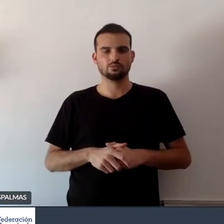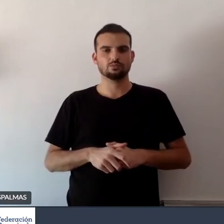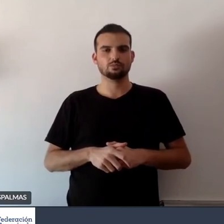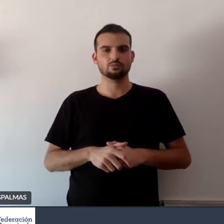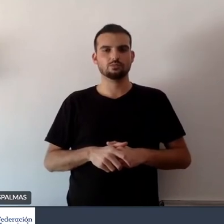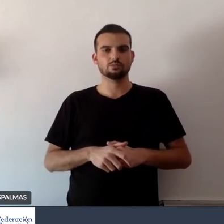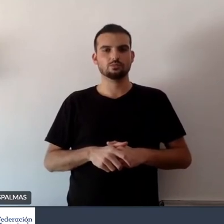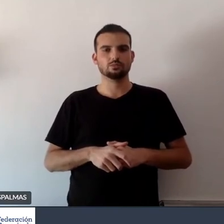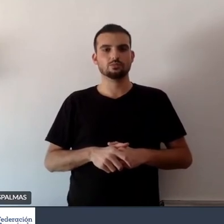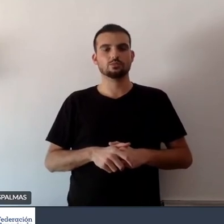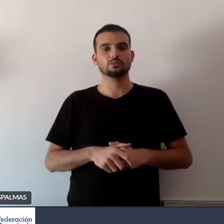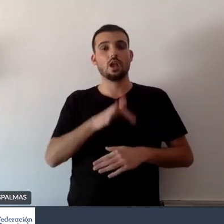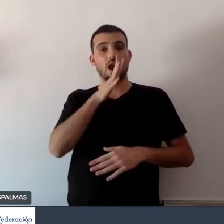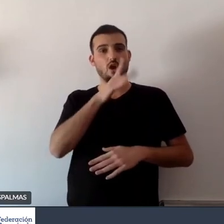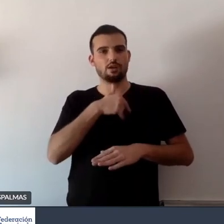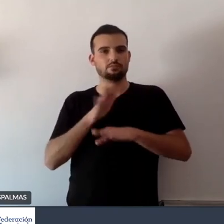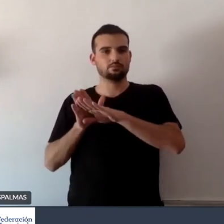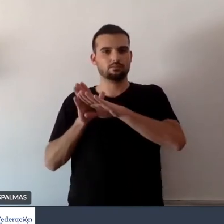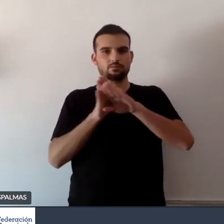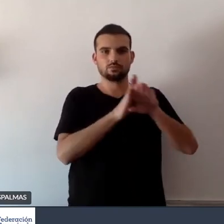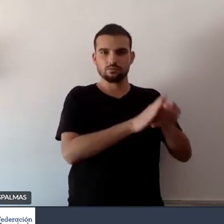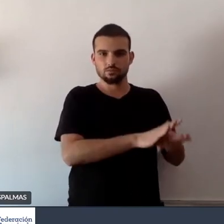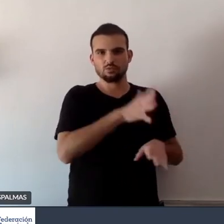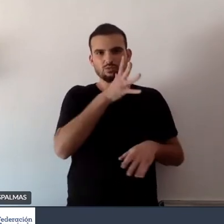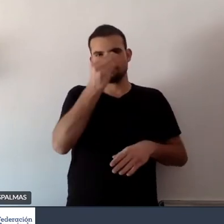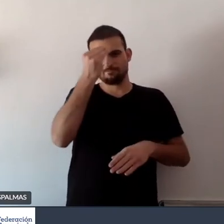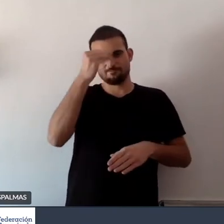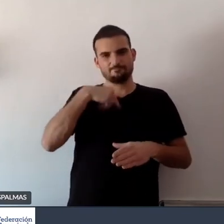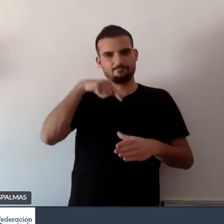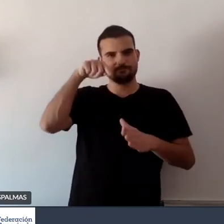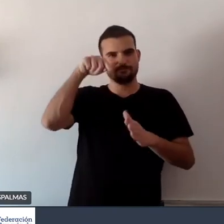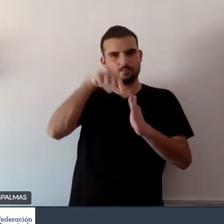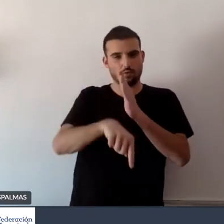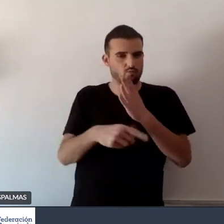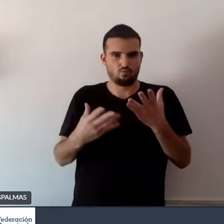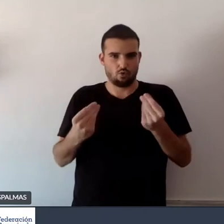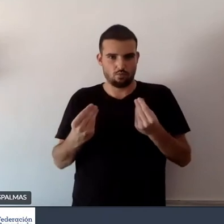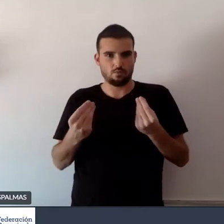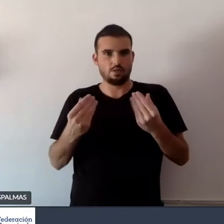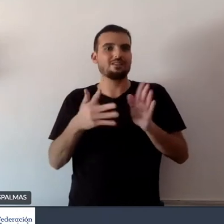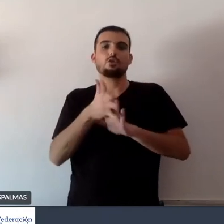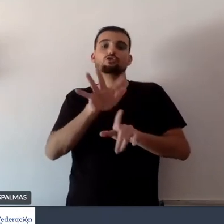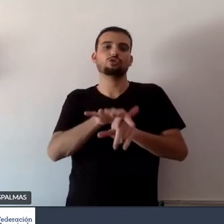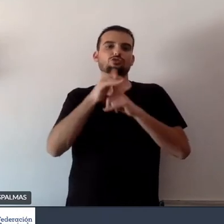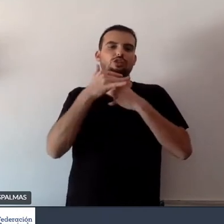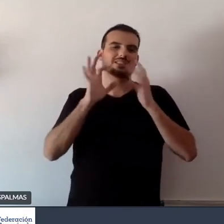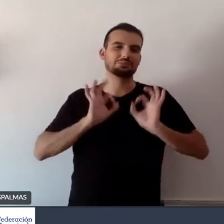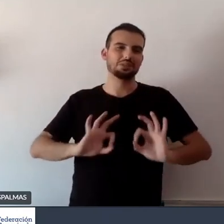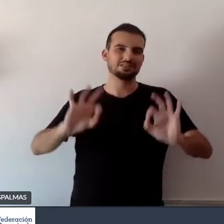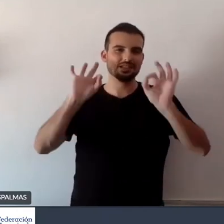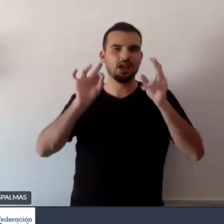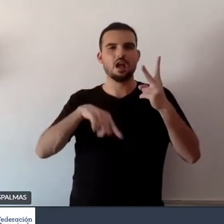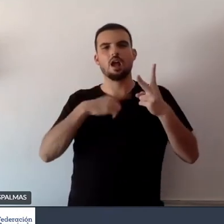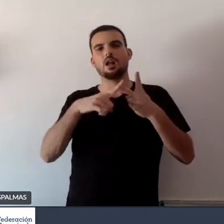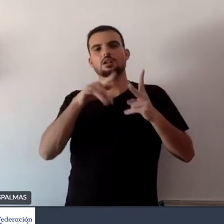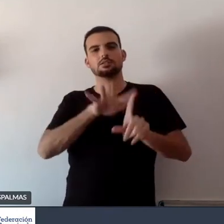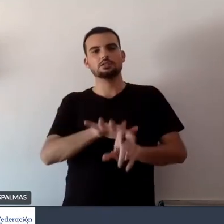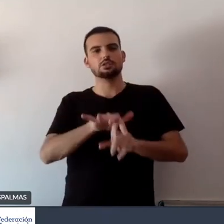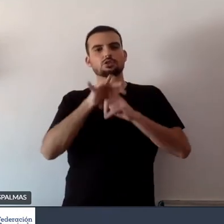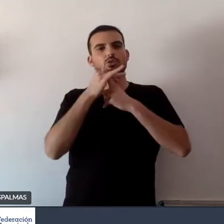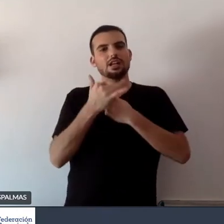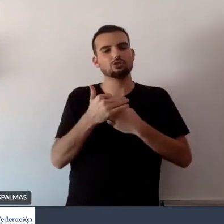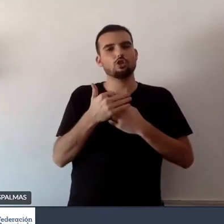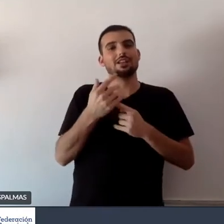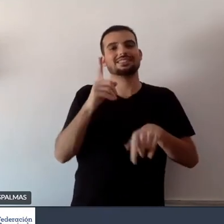Vamos a dejar de un lado, porque creo que entrarían dentro de todo este conjunto, las situaciones especiales, las situaciones de tras tiempo muerto,